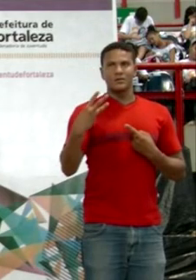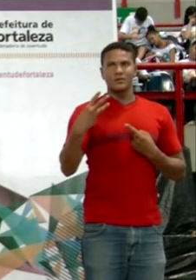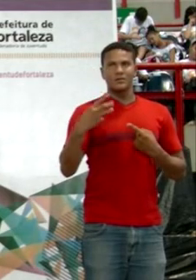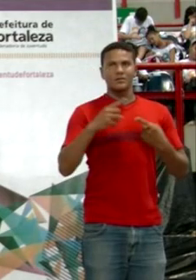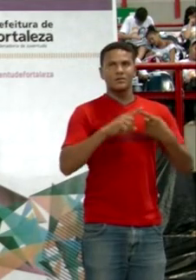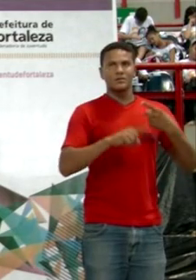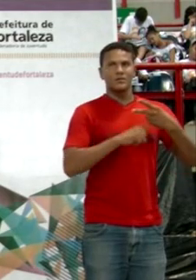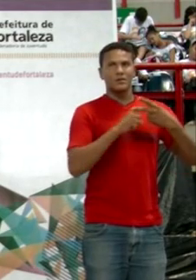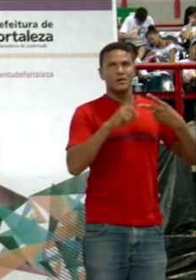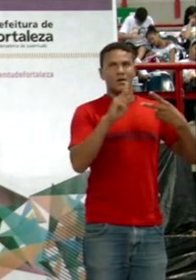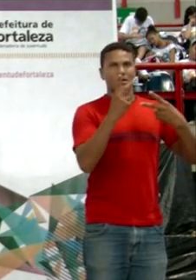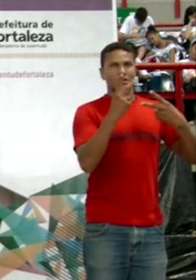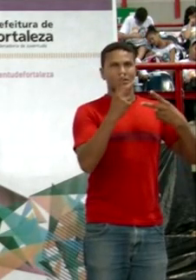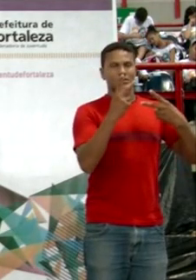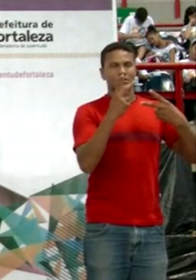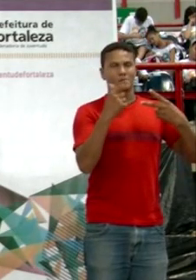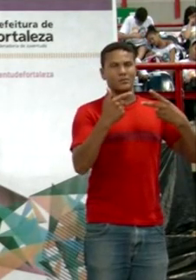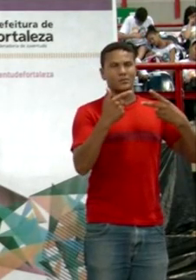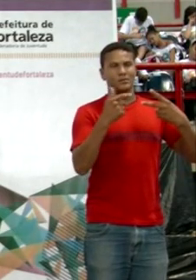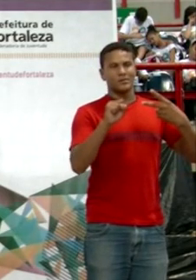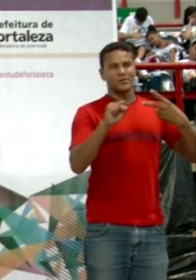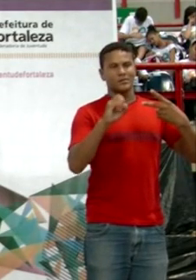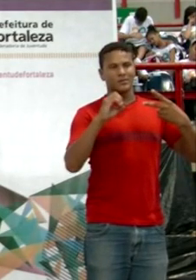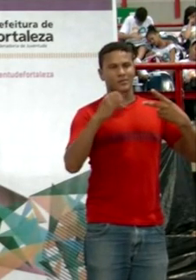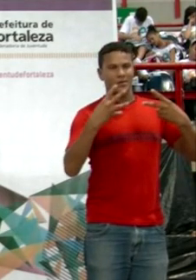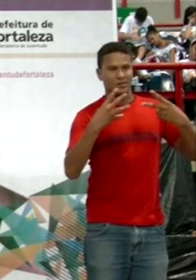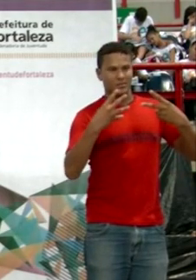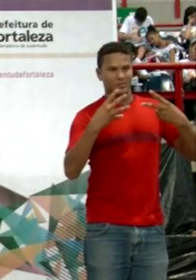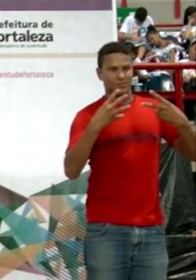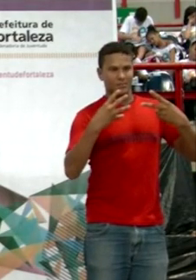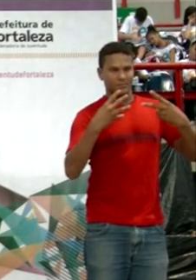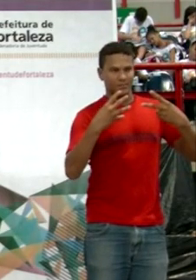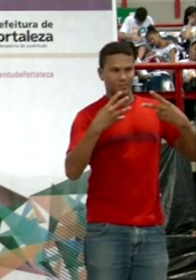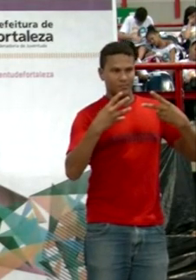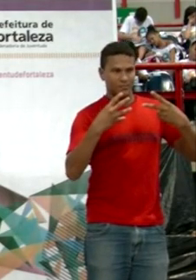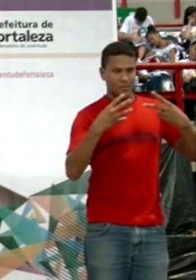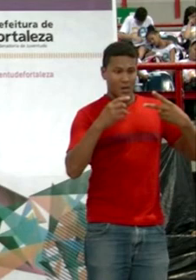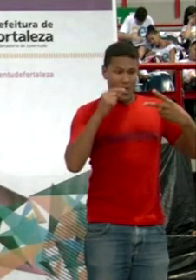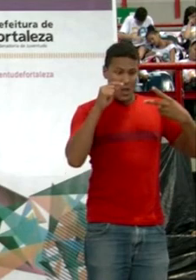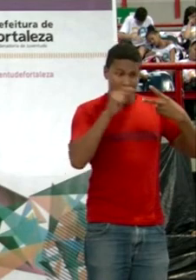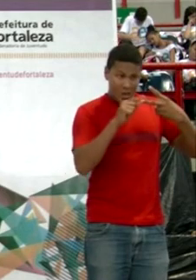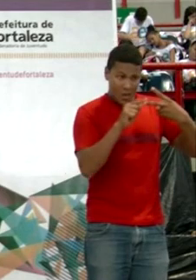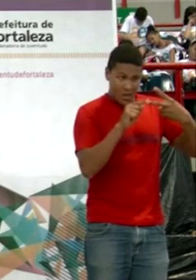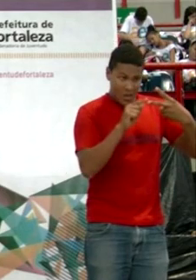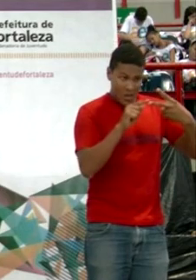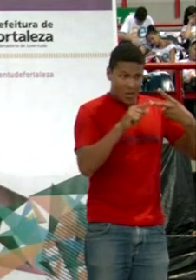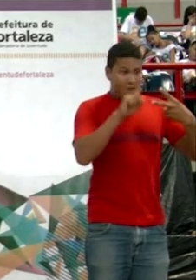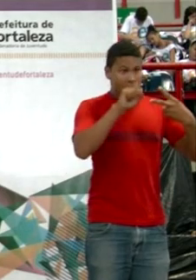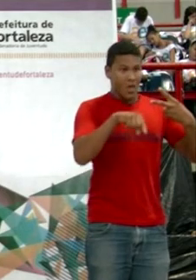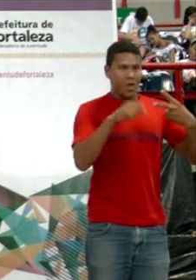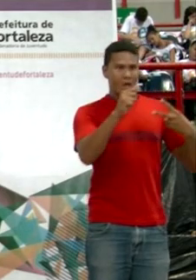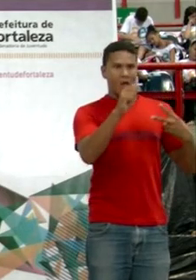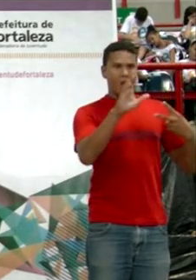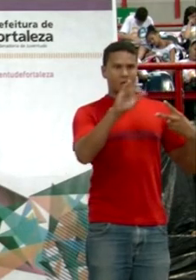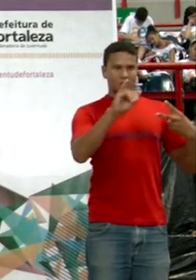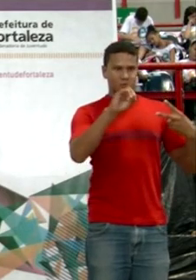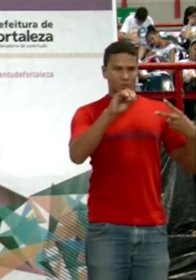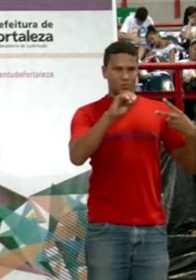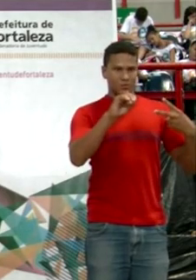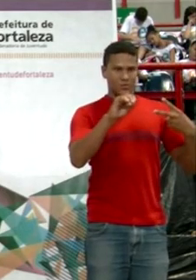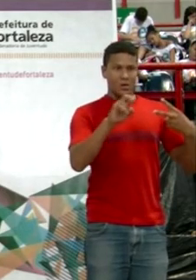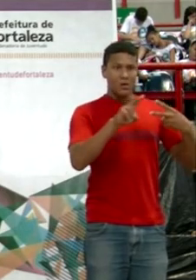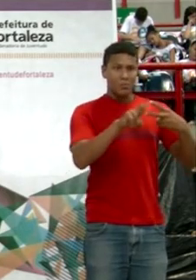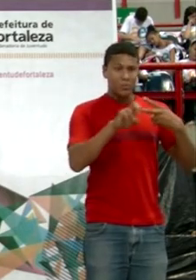H2SO4. H2SO4 é um ácido. Então, na mineração, o solo vai ficar o